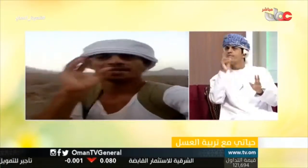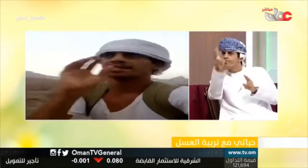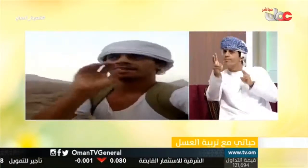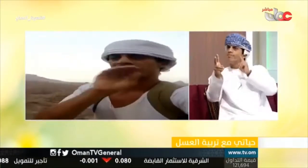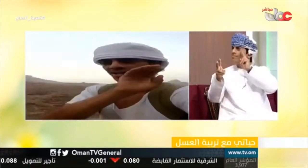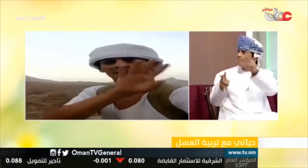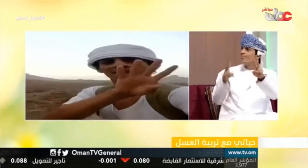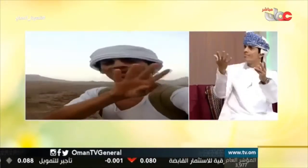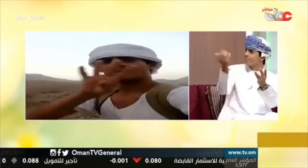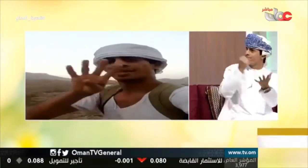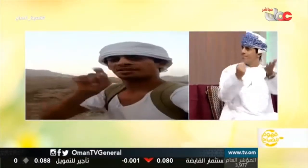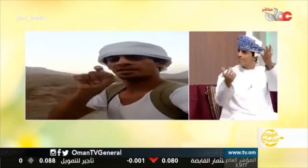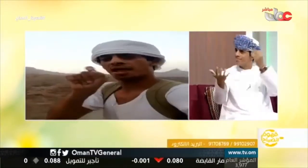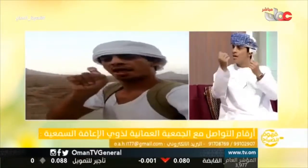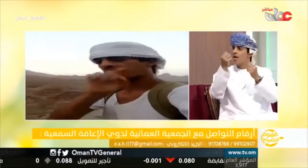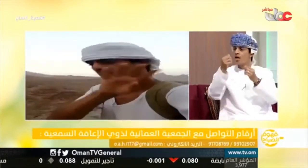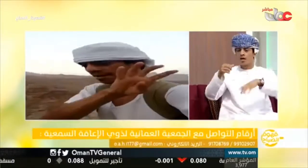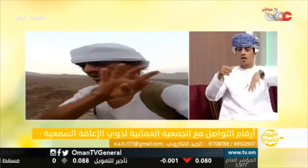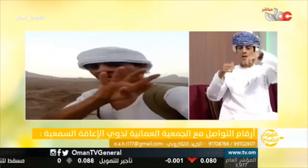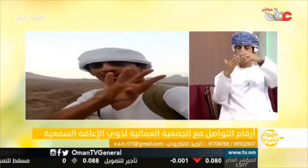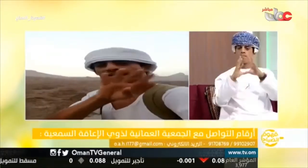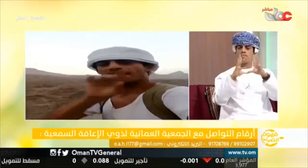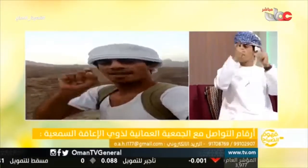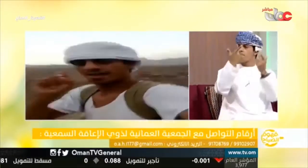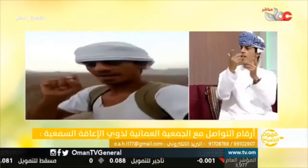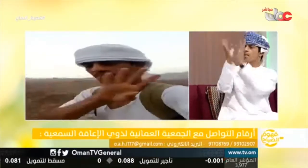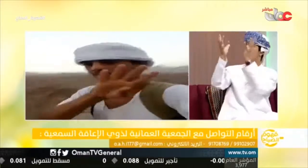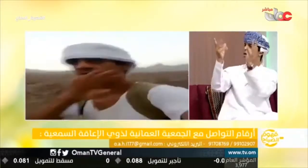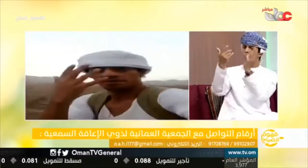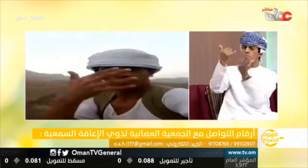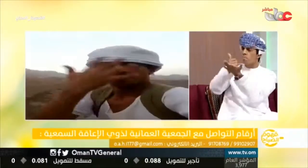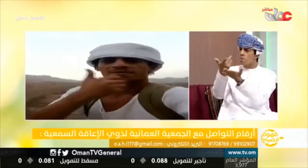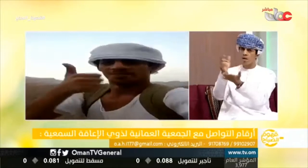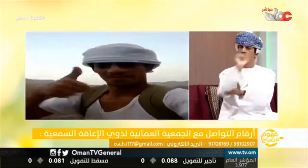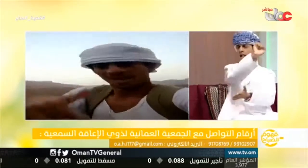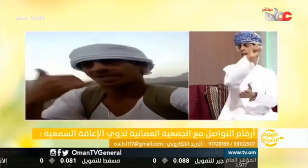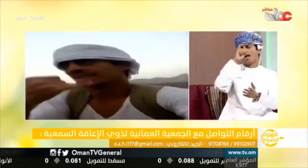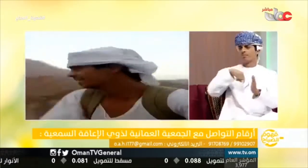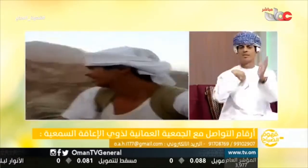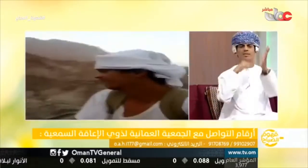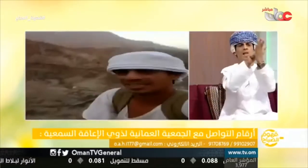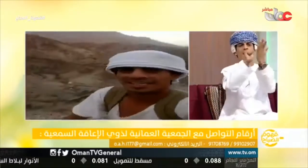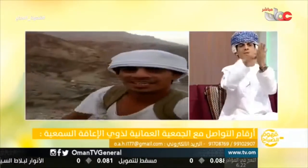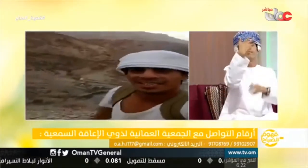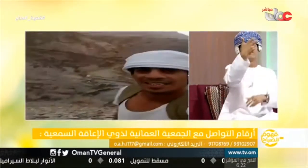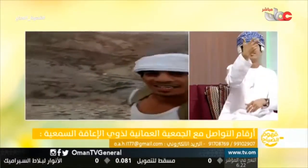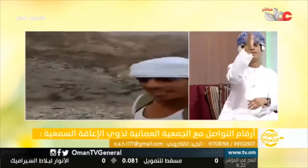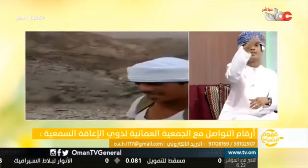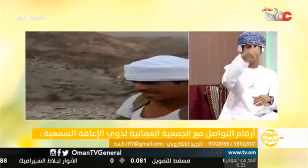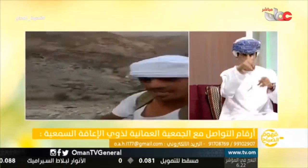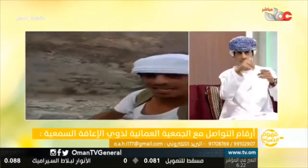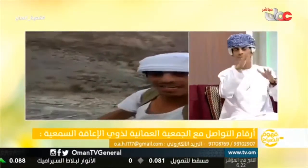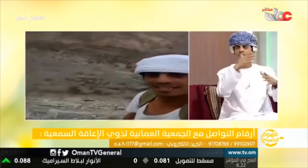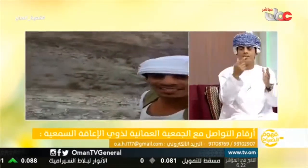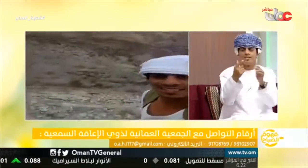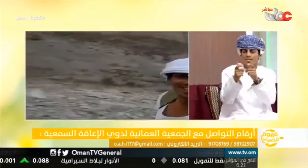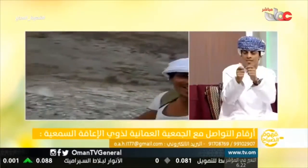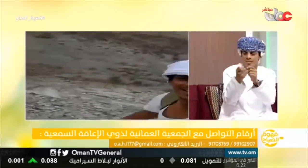فبراير أنا أشاهد في مسقط، عندما يكون شجرة البرم لهذا الموسم